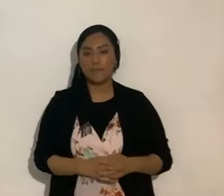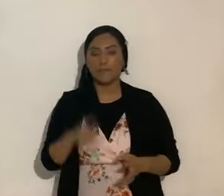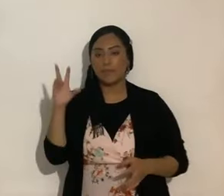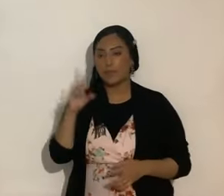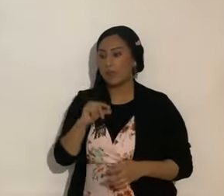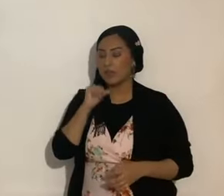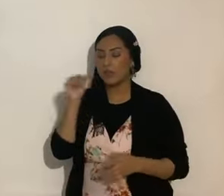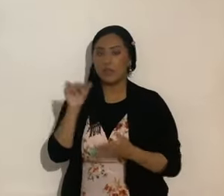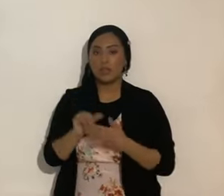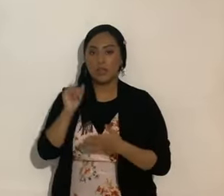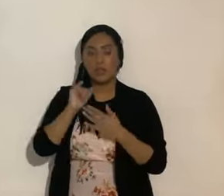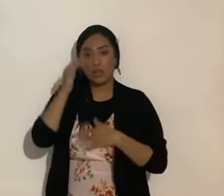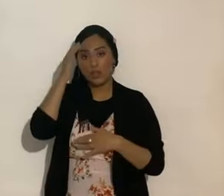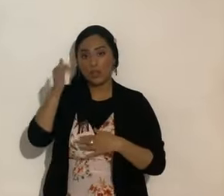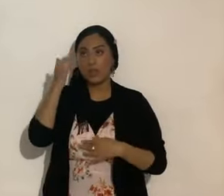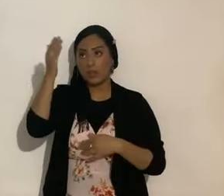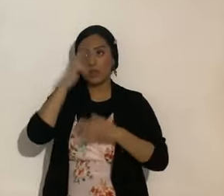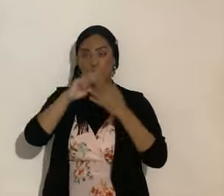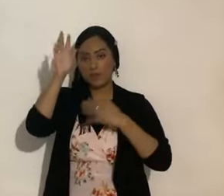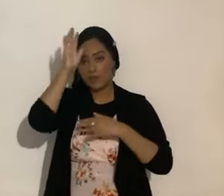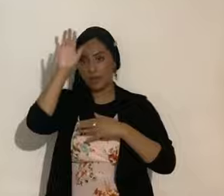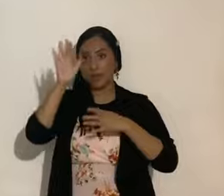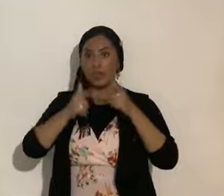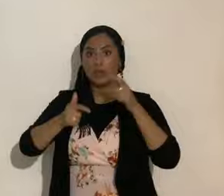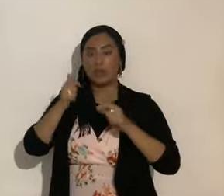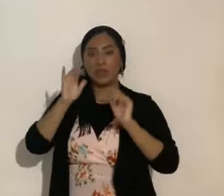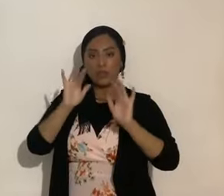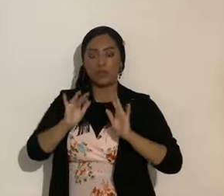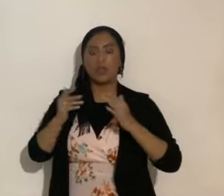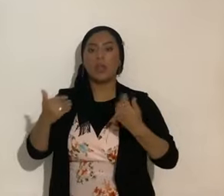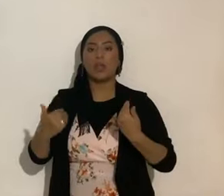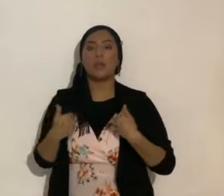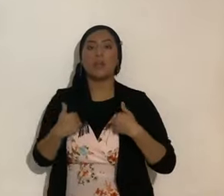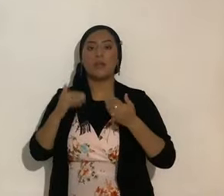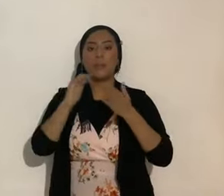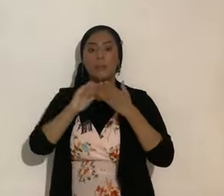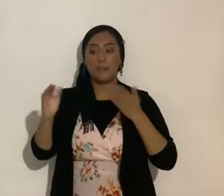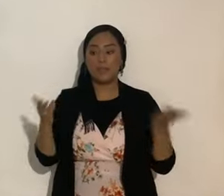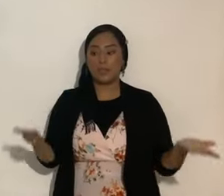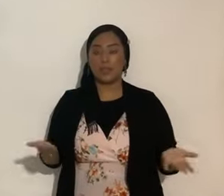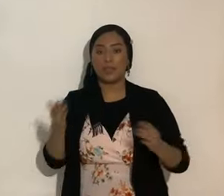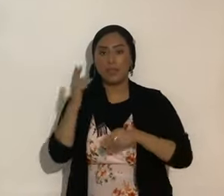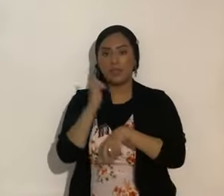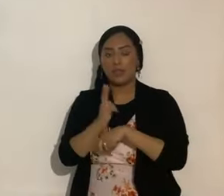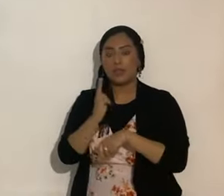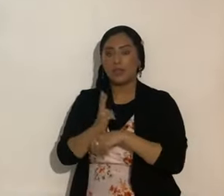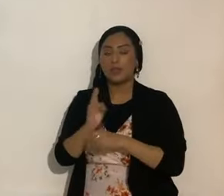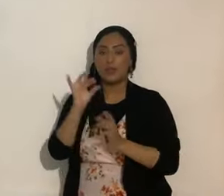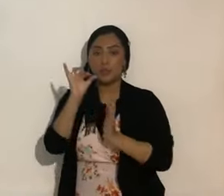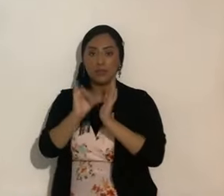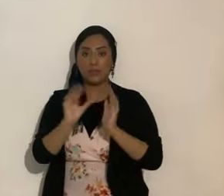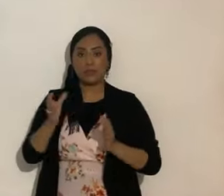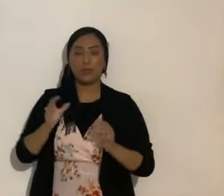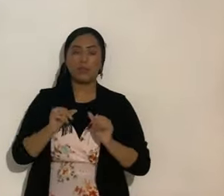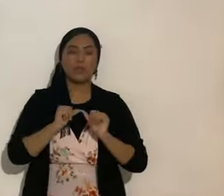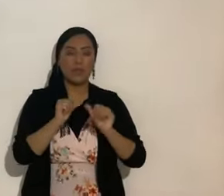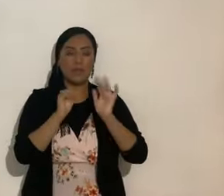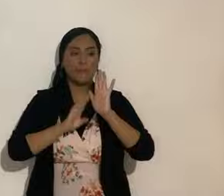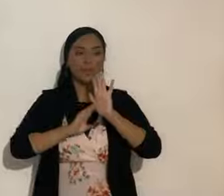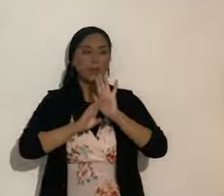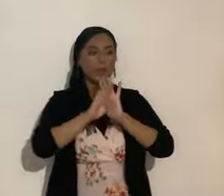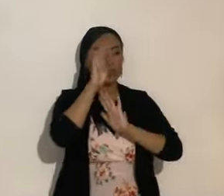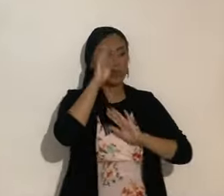No, no, no. Por eso el Eterno, por su inmensa compasión, ha permitido que esta Keilah, este canal, vaya en